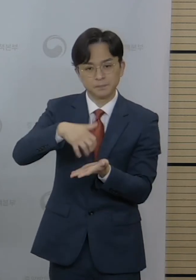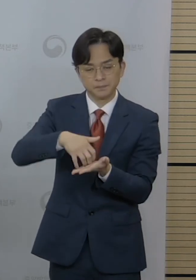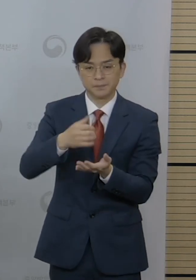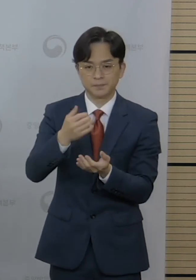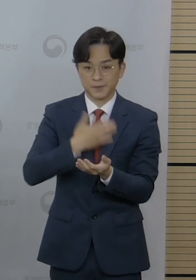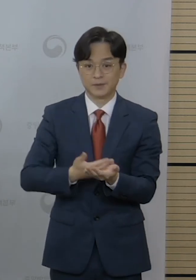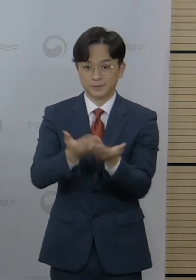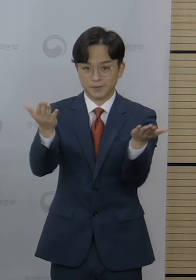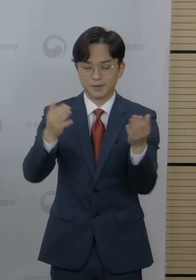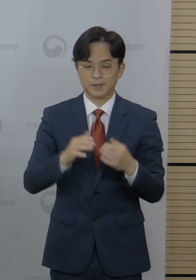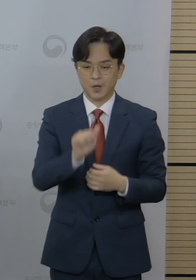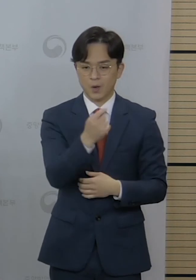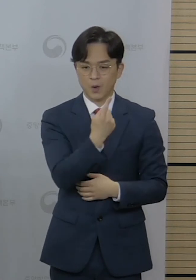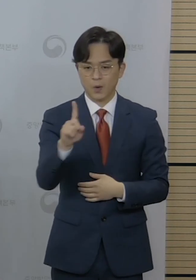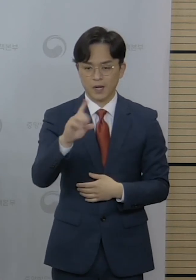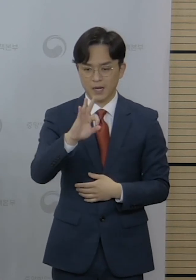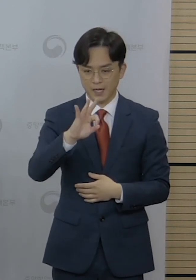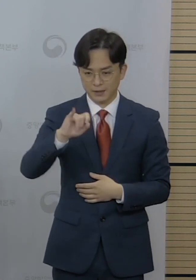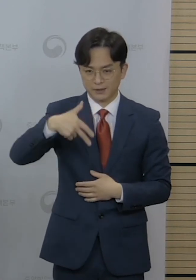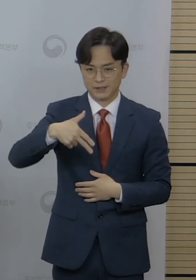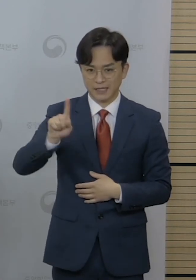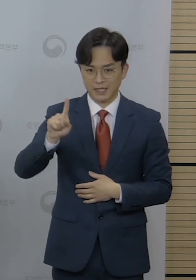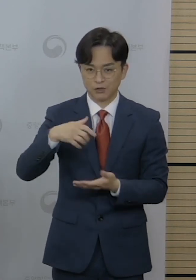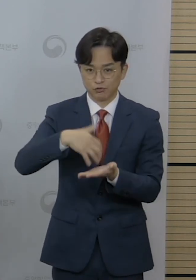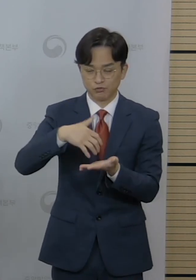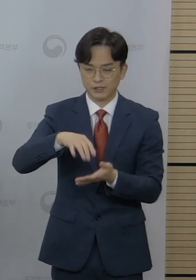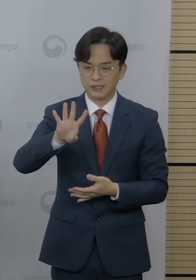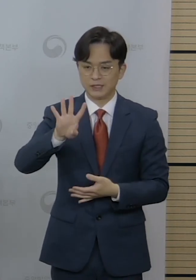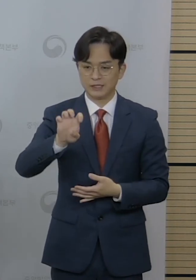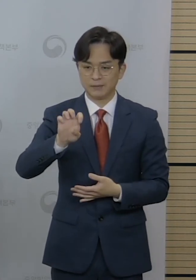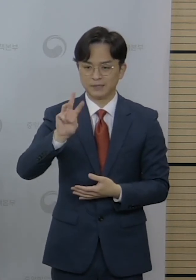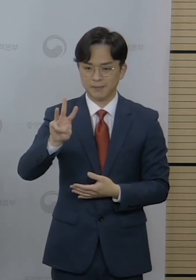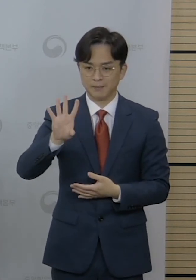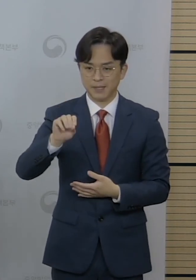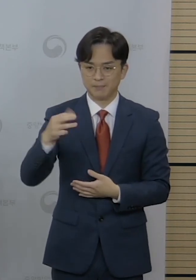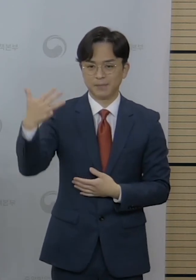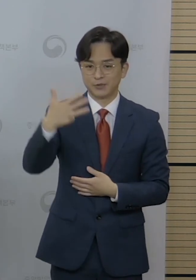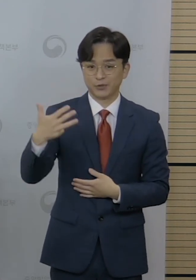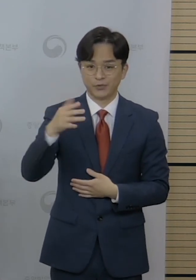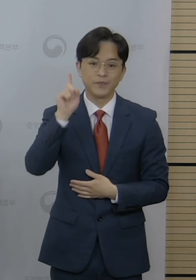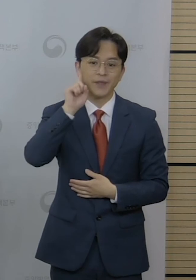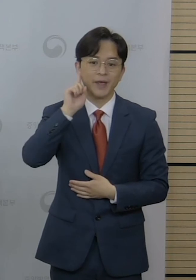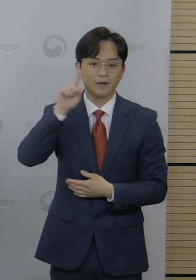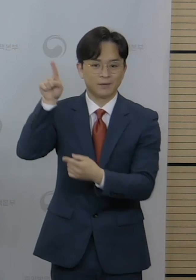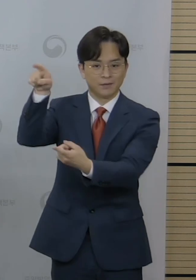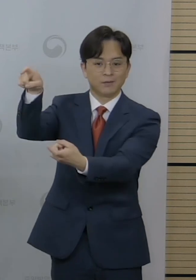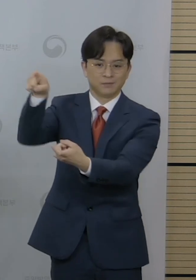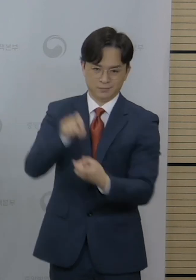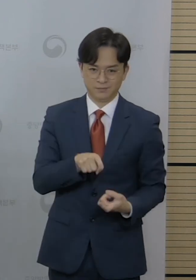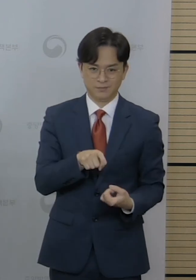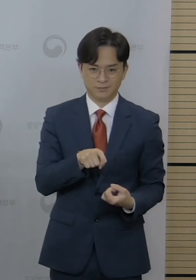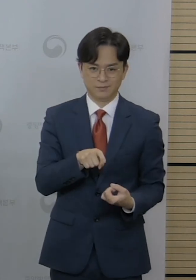개별 계약된 파이 자 백신 438,000 회 분이 예정대로 내일 인천공항에